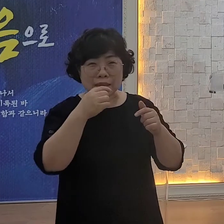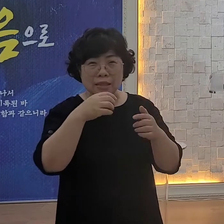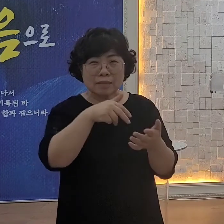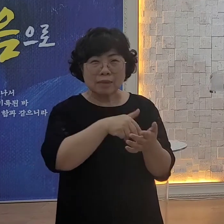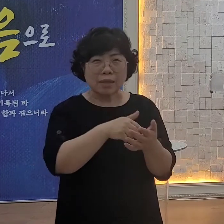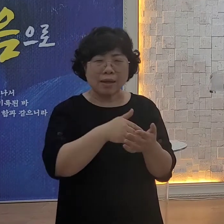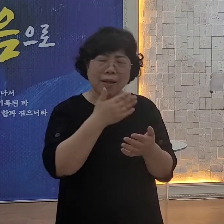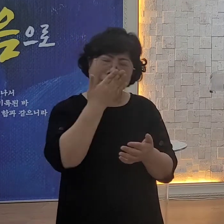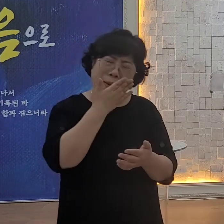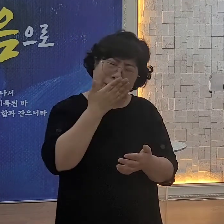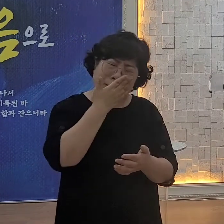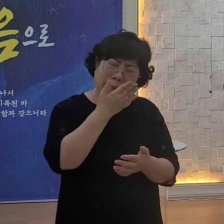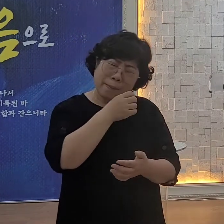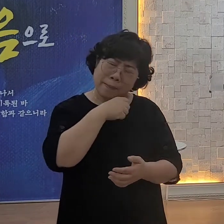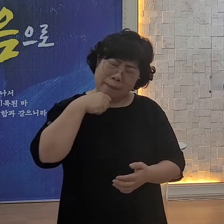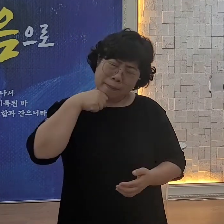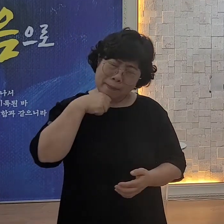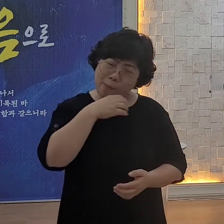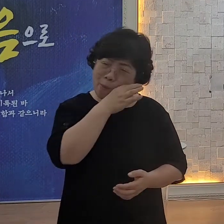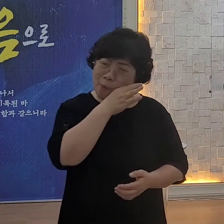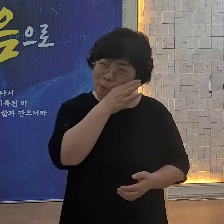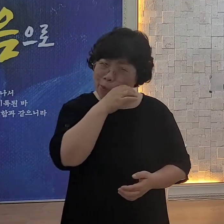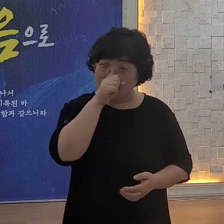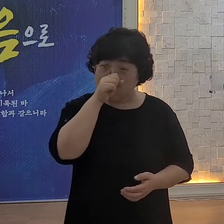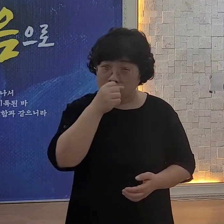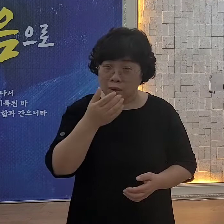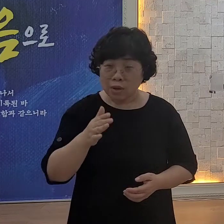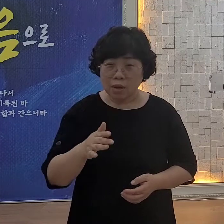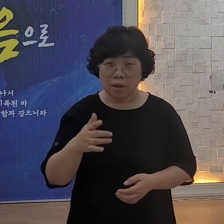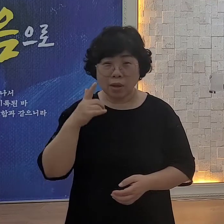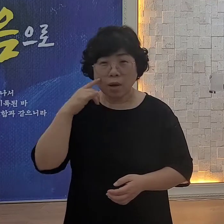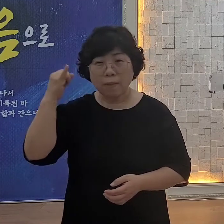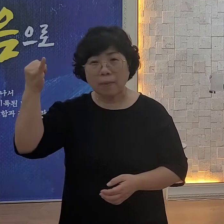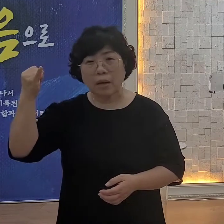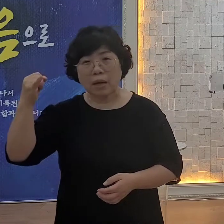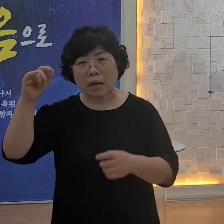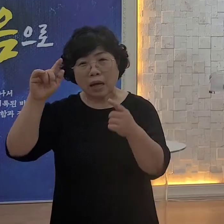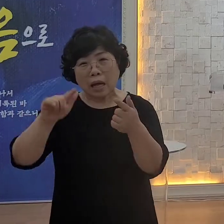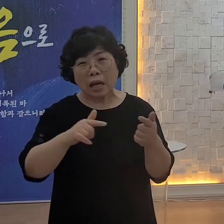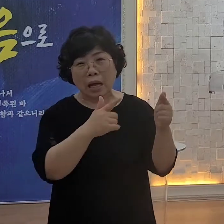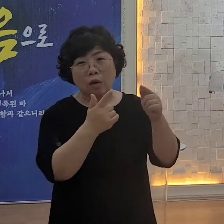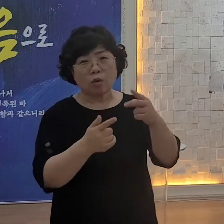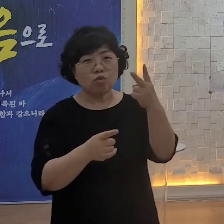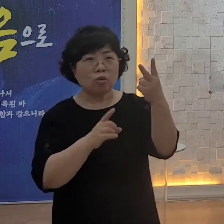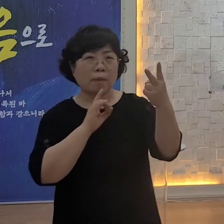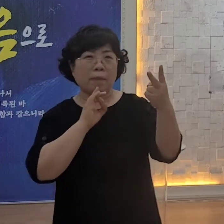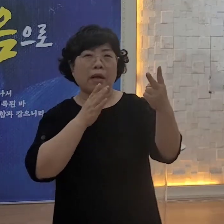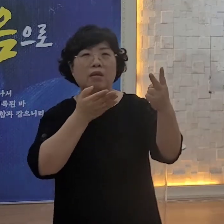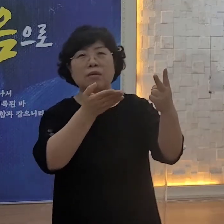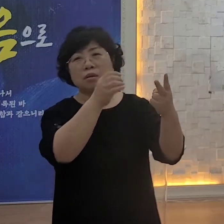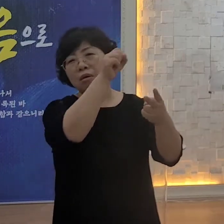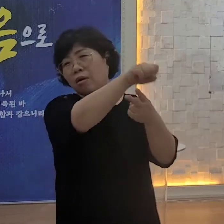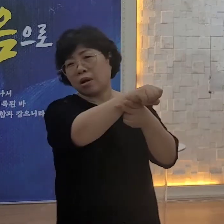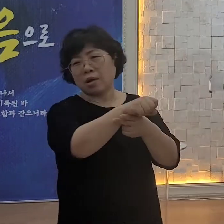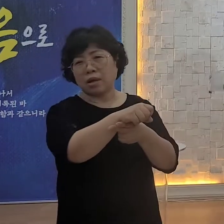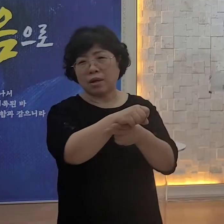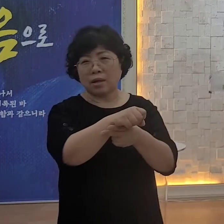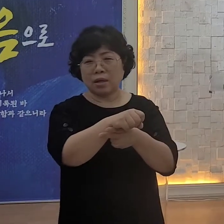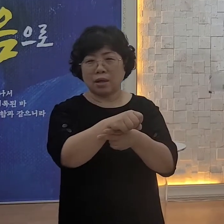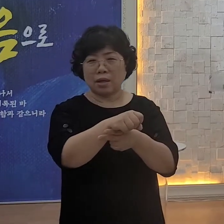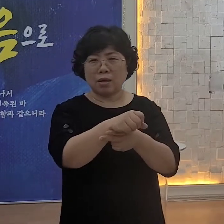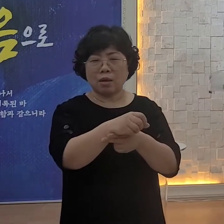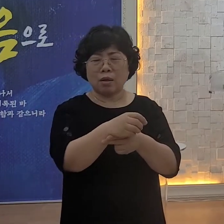달고 맛있잖아요. 근데 엄마가 하루에 다 2개씩만 줬어요. 아무리